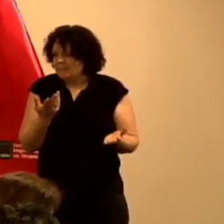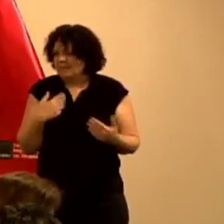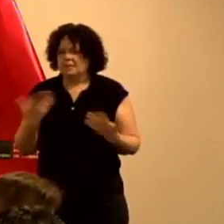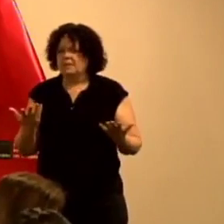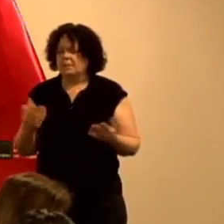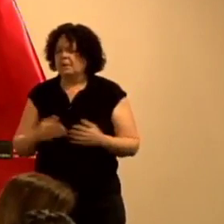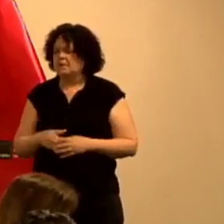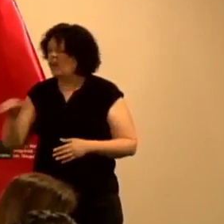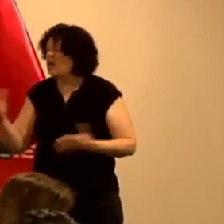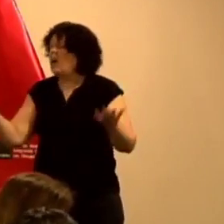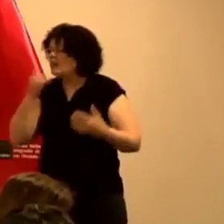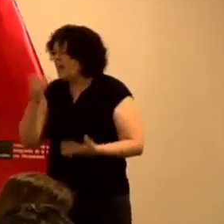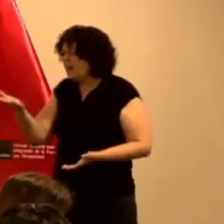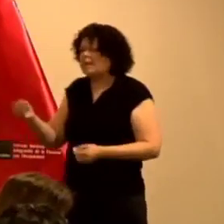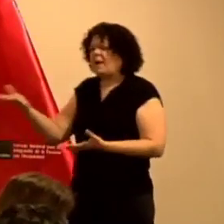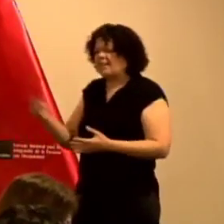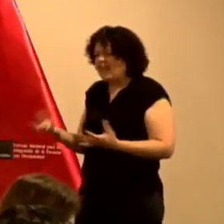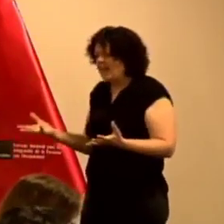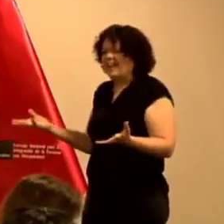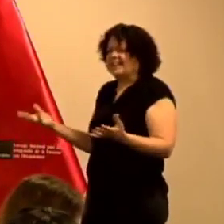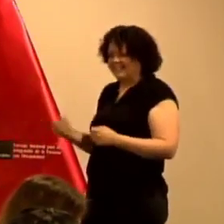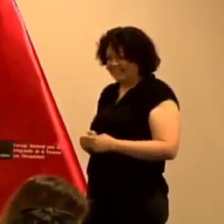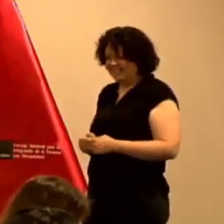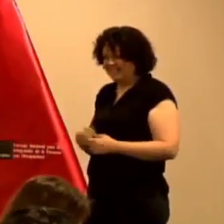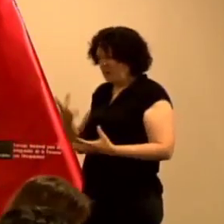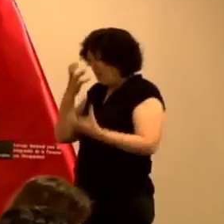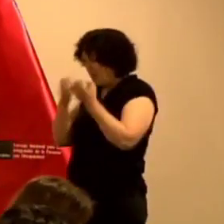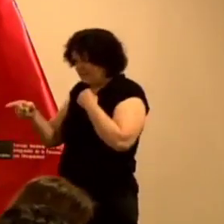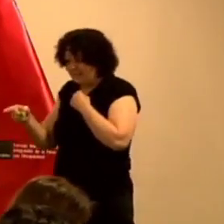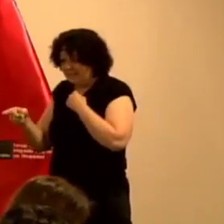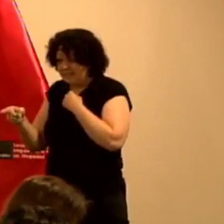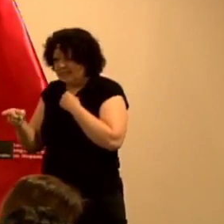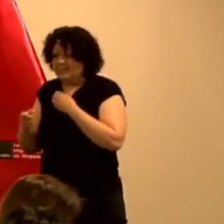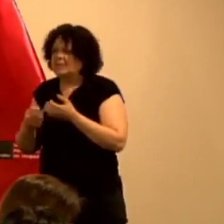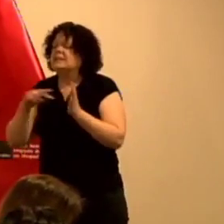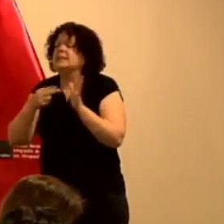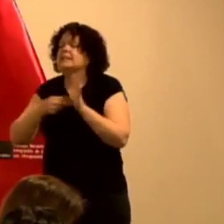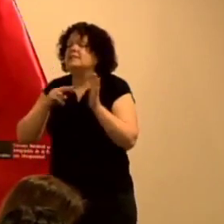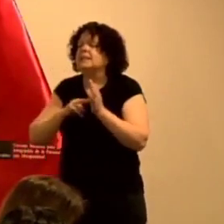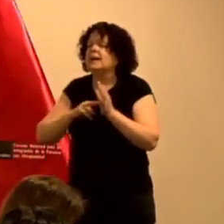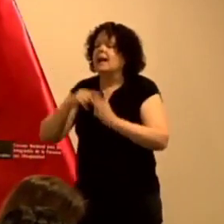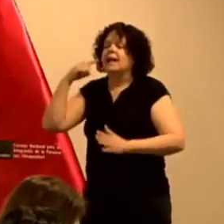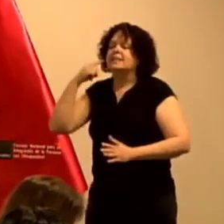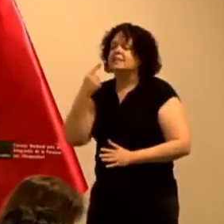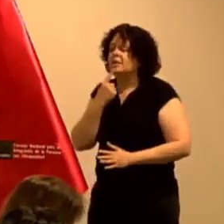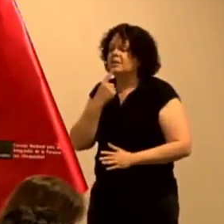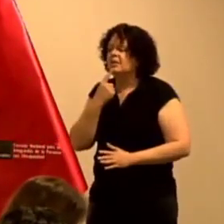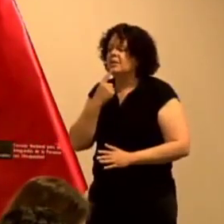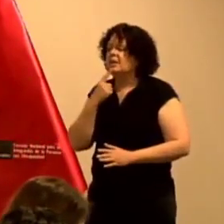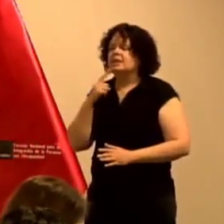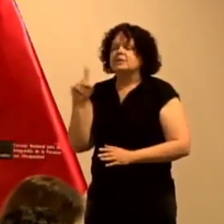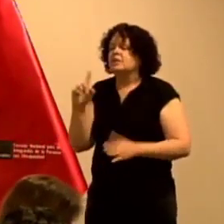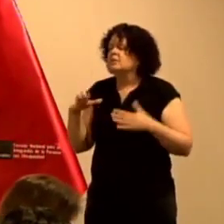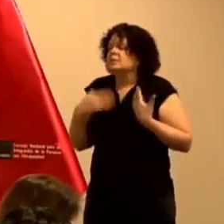personas con discapacidad, por más que le muestran el carnet. La discapacidad auditiva es una discapacidad un poco visible porque siempre buscamos